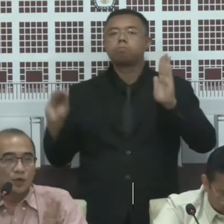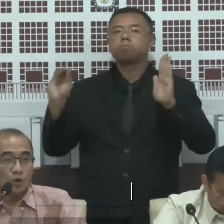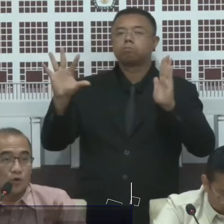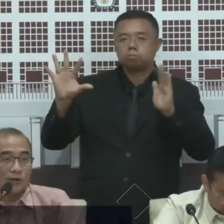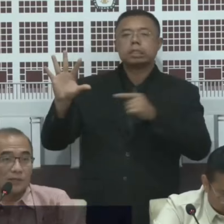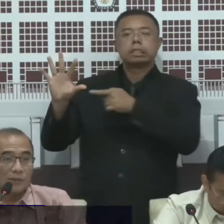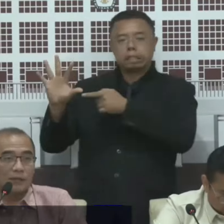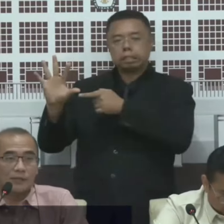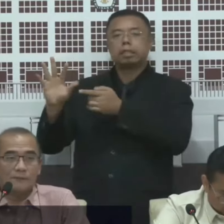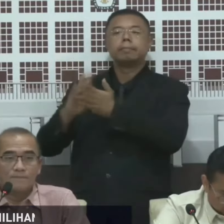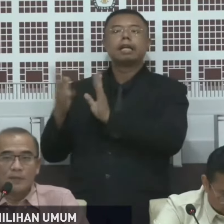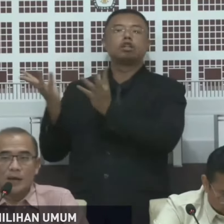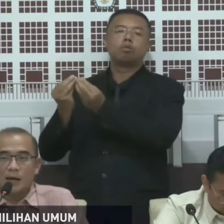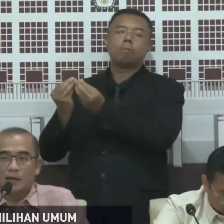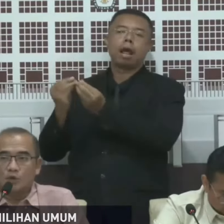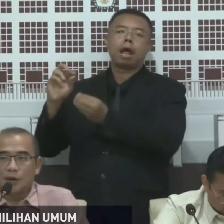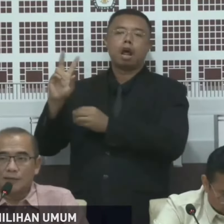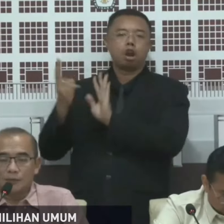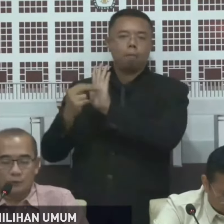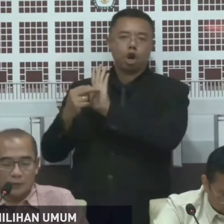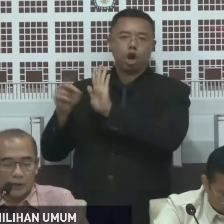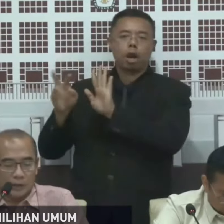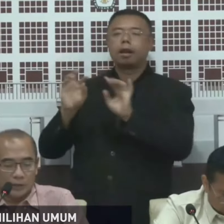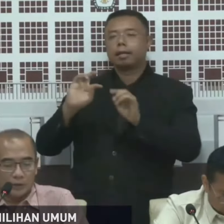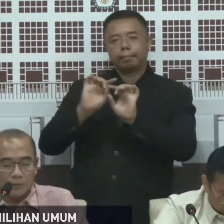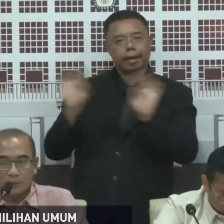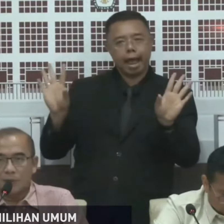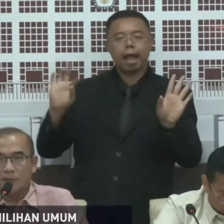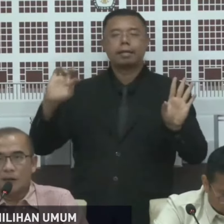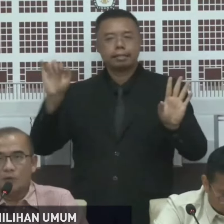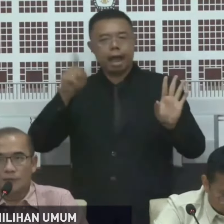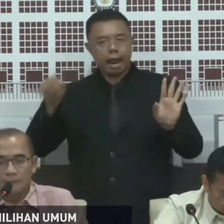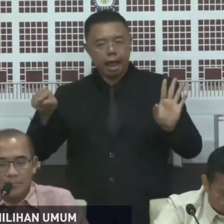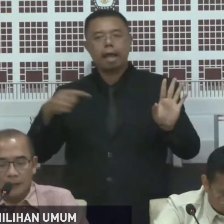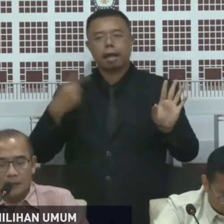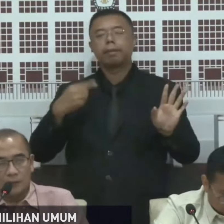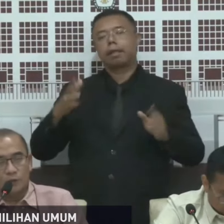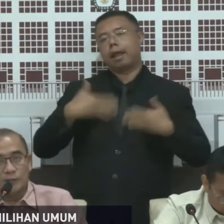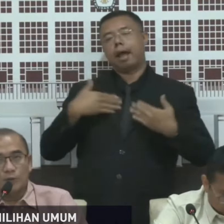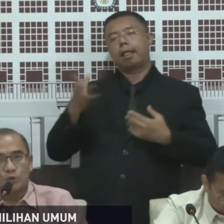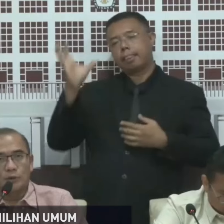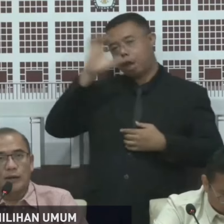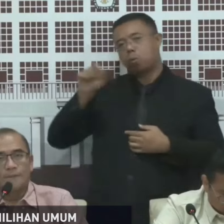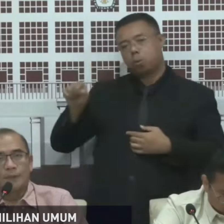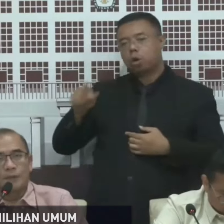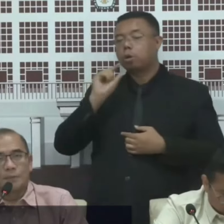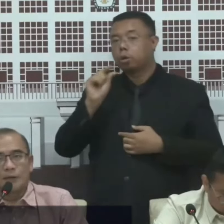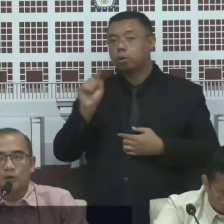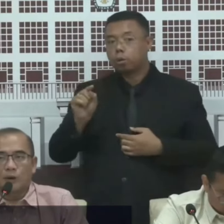yang dikonversi menjadi angka hitungannya itu. Nah, oleh karena itu kami sebenarnya mengetahui dan tentu saja untuk